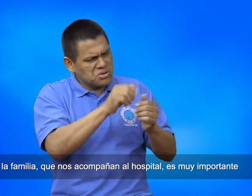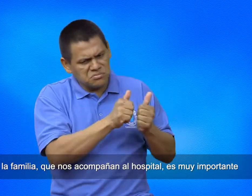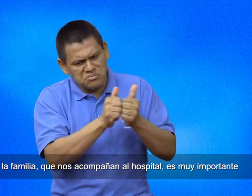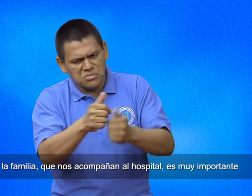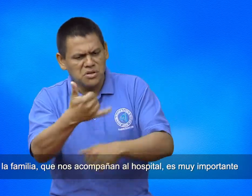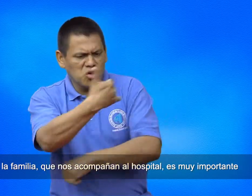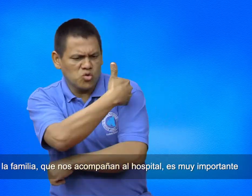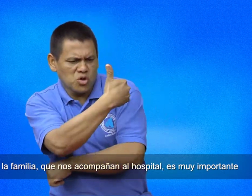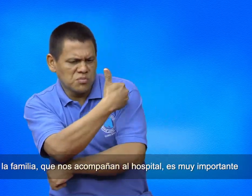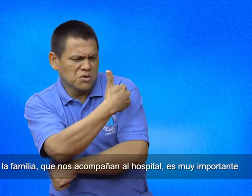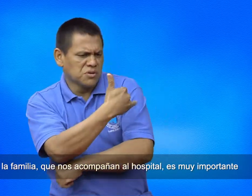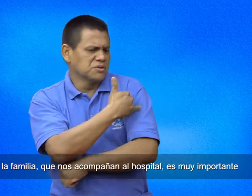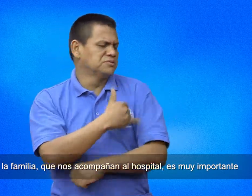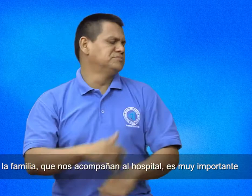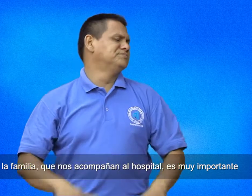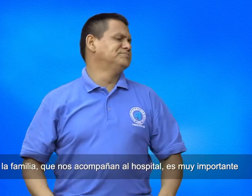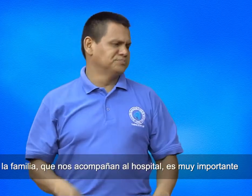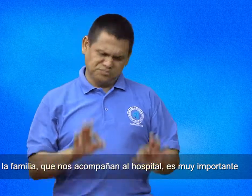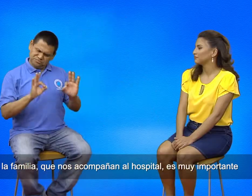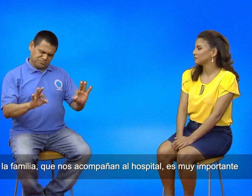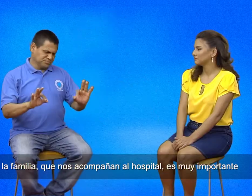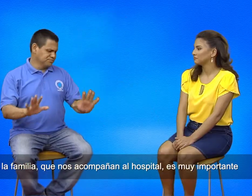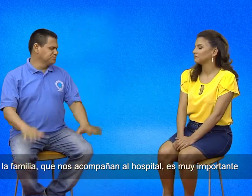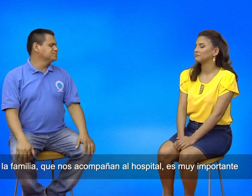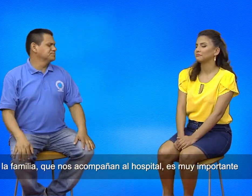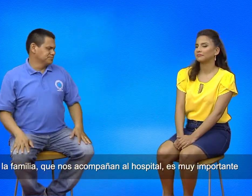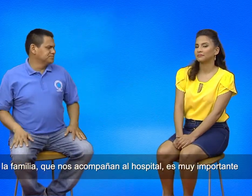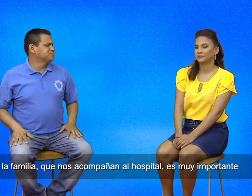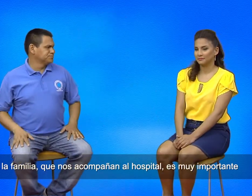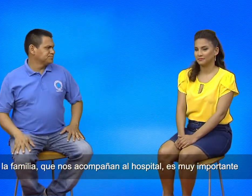que nos acompañan al hospital es muy importante